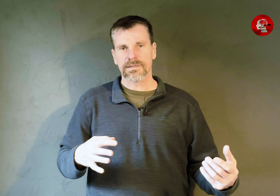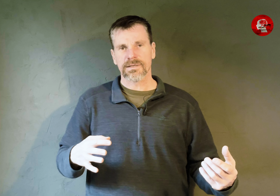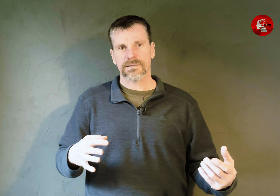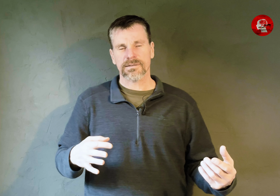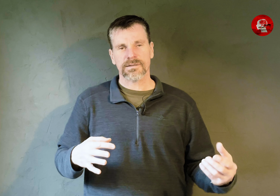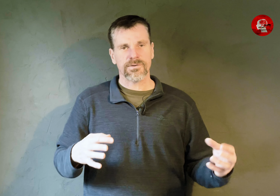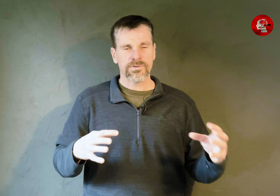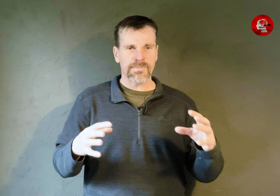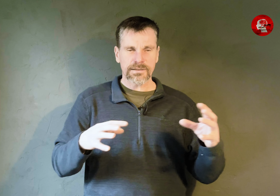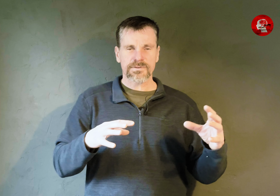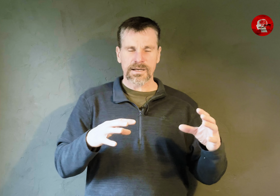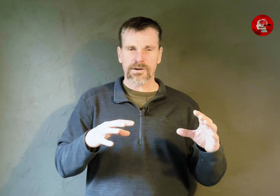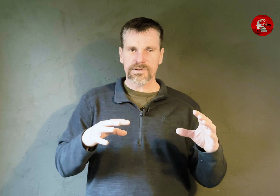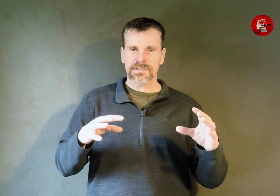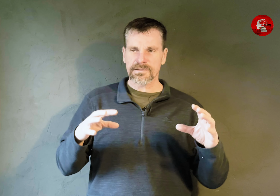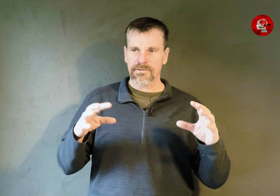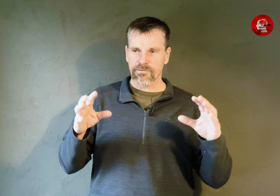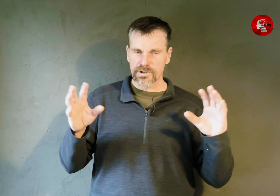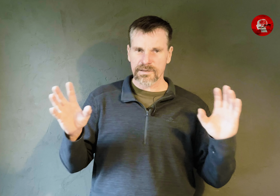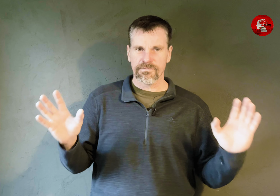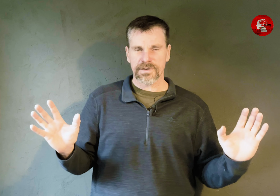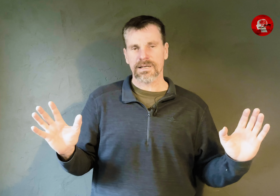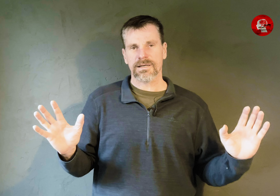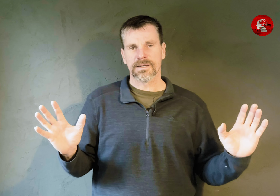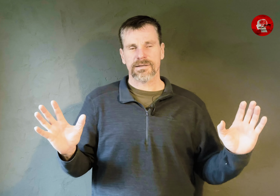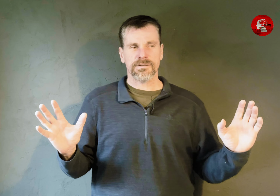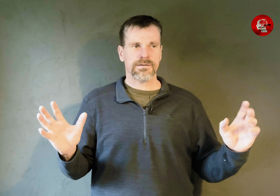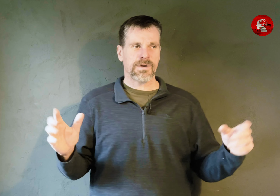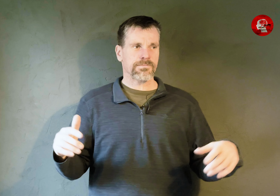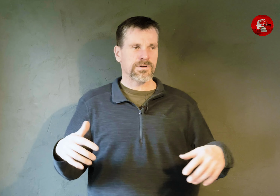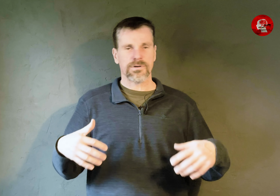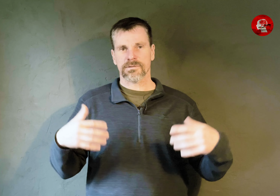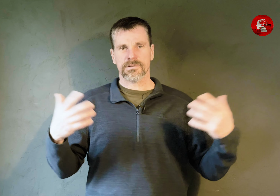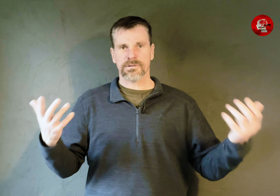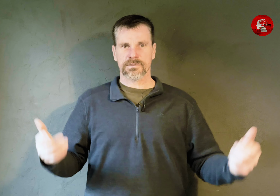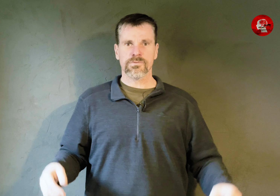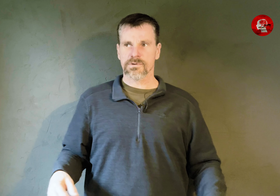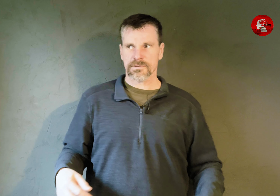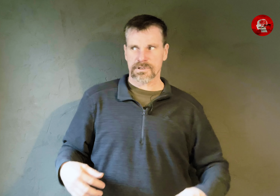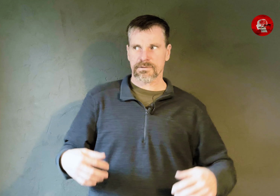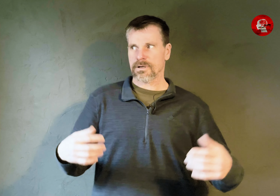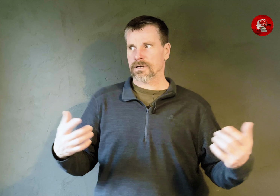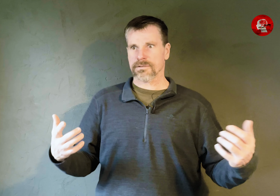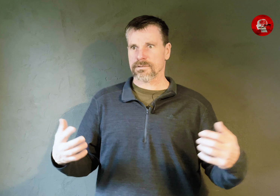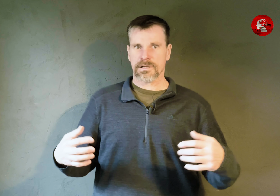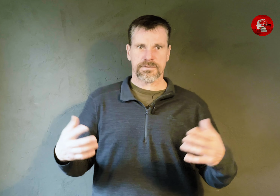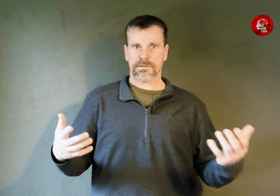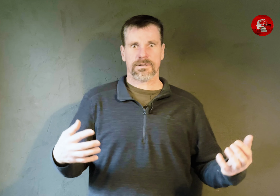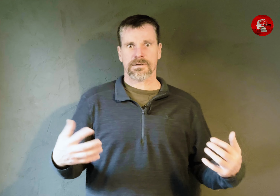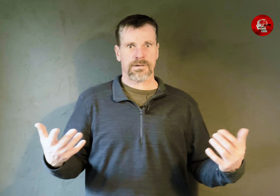und macht sogar noch aus diesen wirklich fehler macht man noch eine tugend und sagt ja das ist halt sicherer